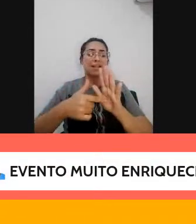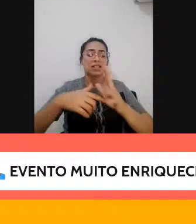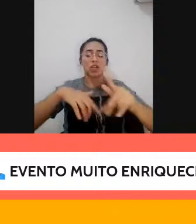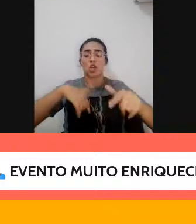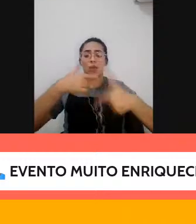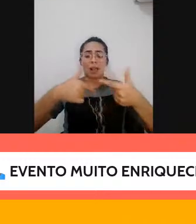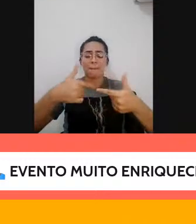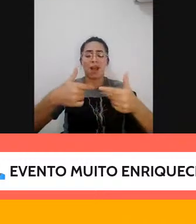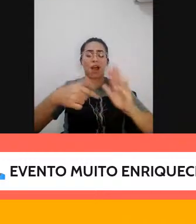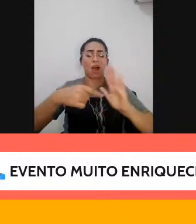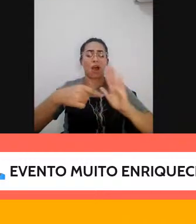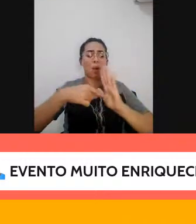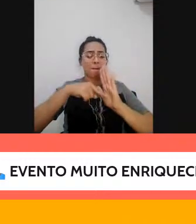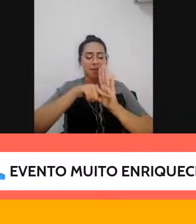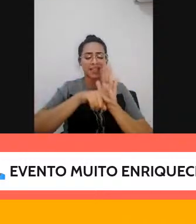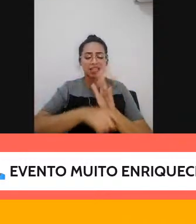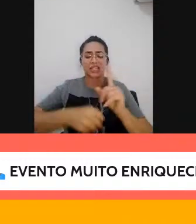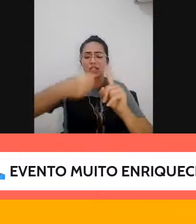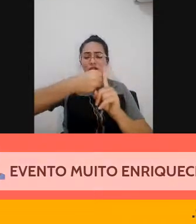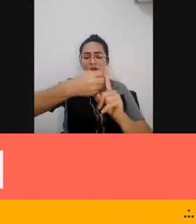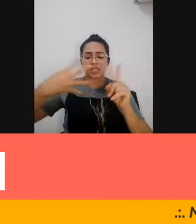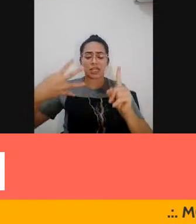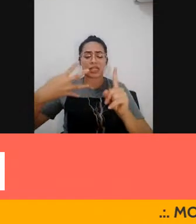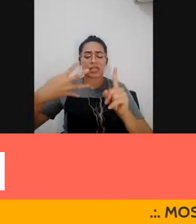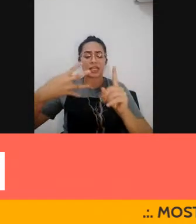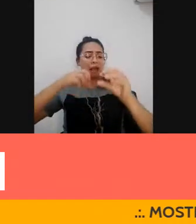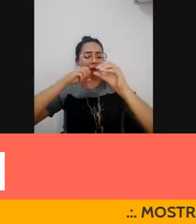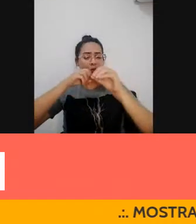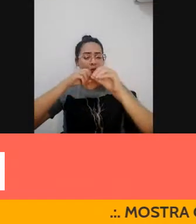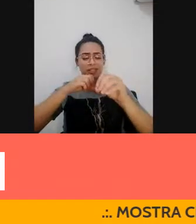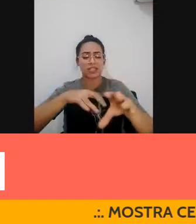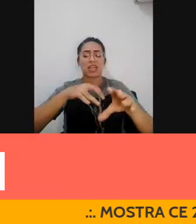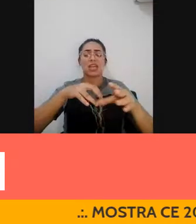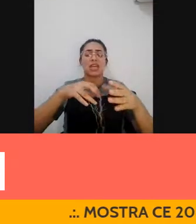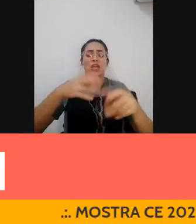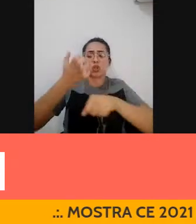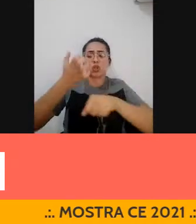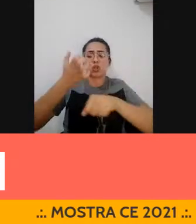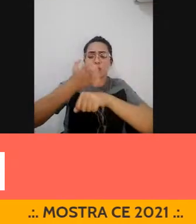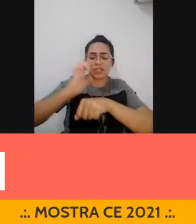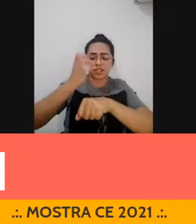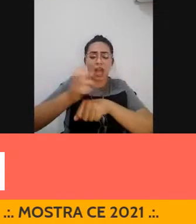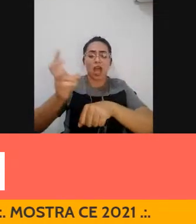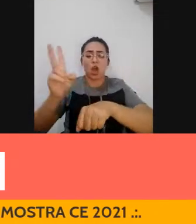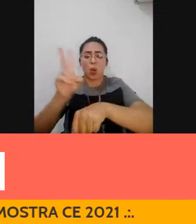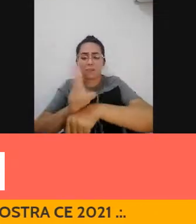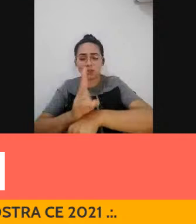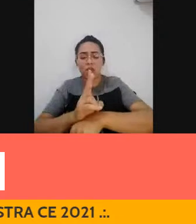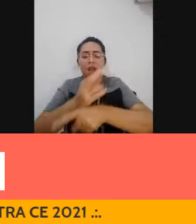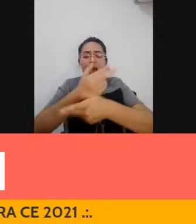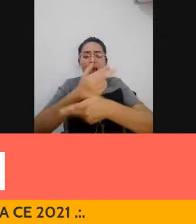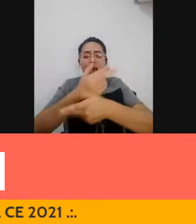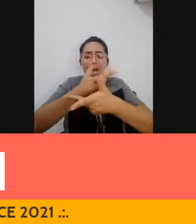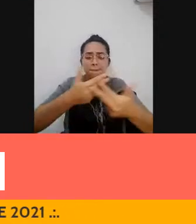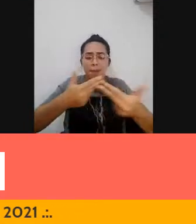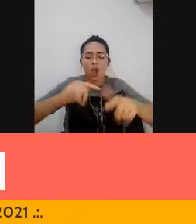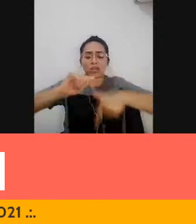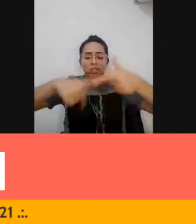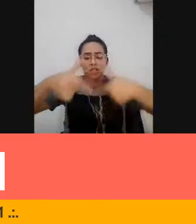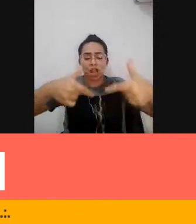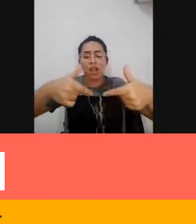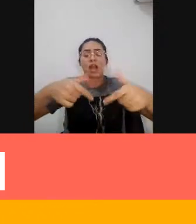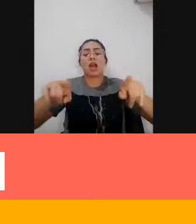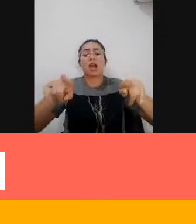pesquisa, extensão, né, de ensino, na residência, monitoria, né, mas também, como você disse, né,